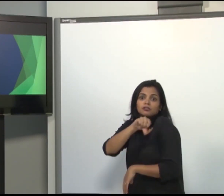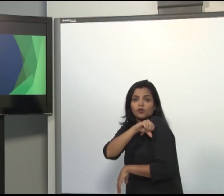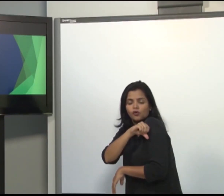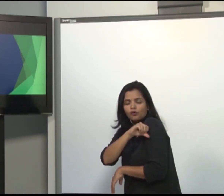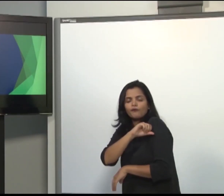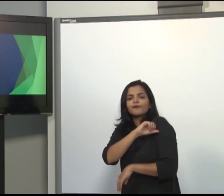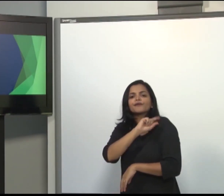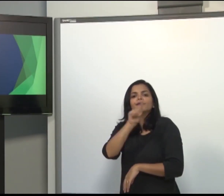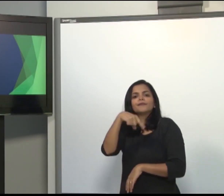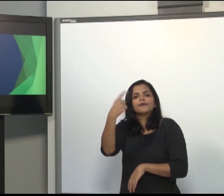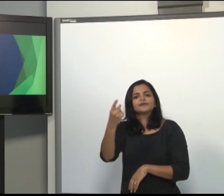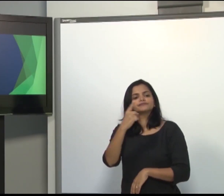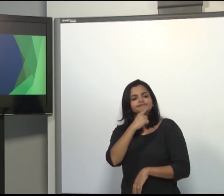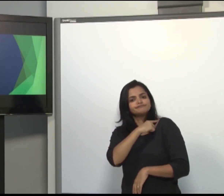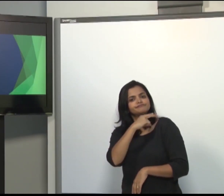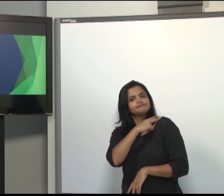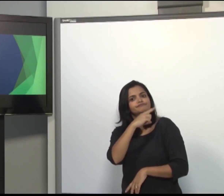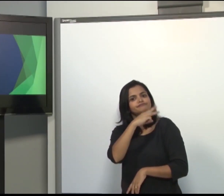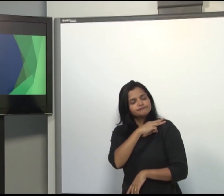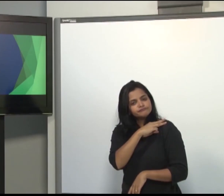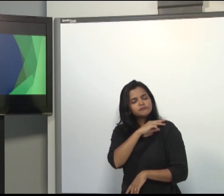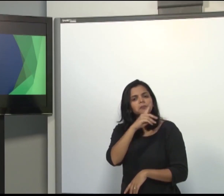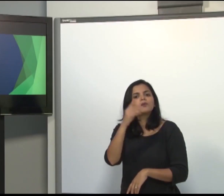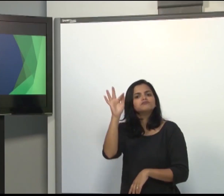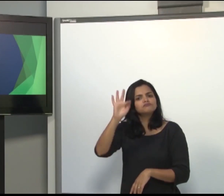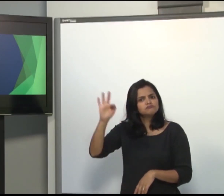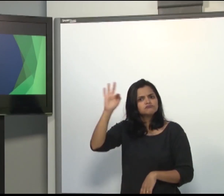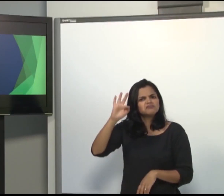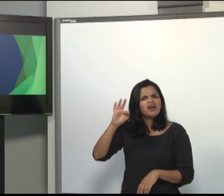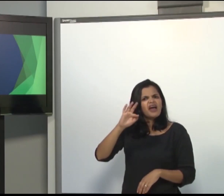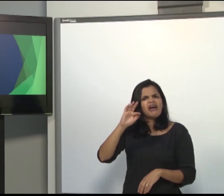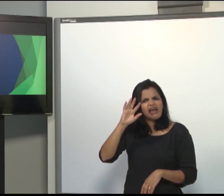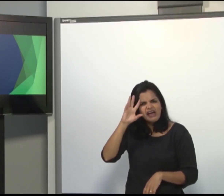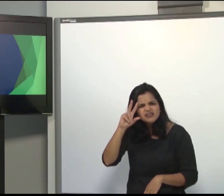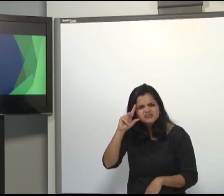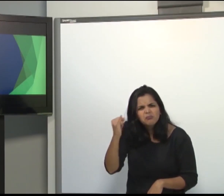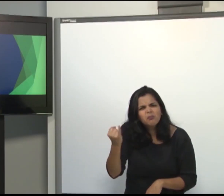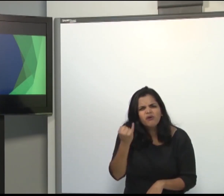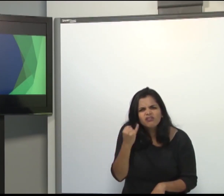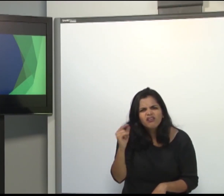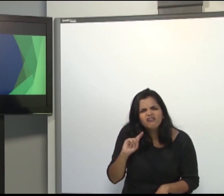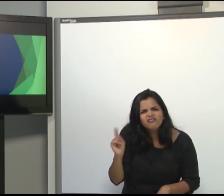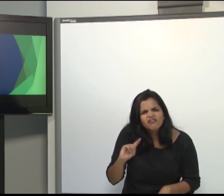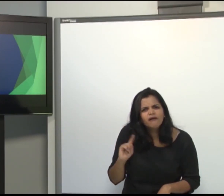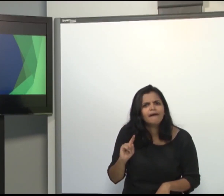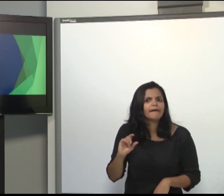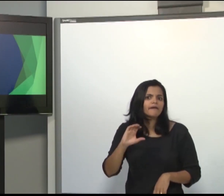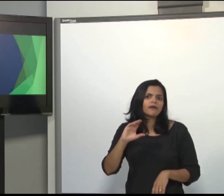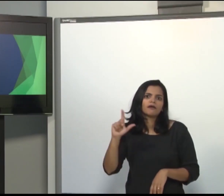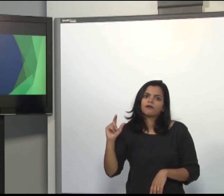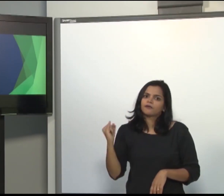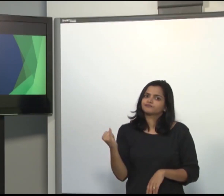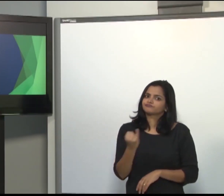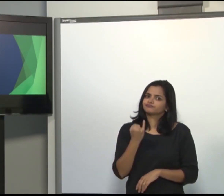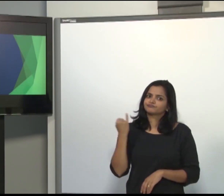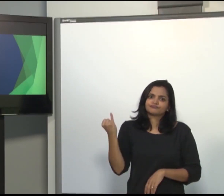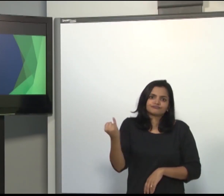do 6º ao 9º, no ensino médio, no ensino universitário. Você acha que não é importante?